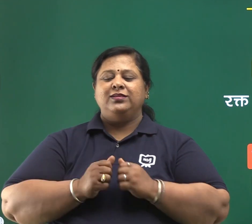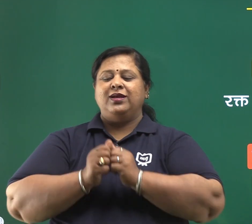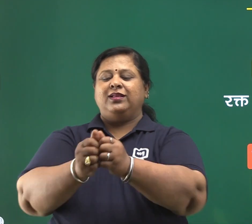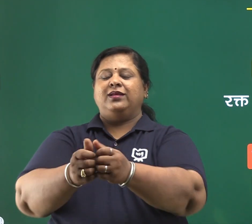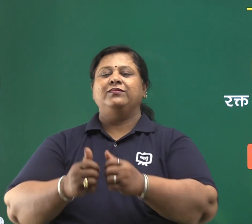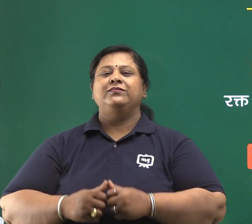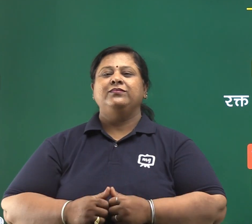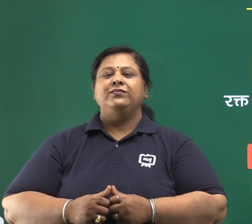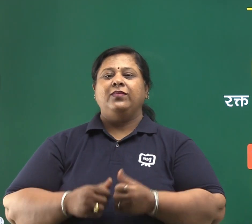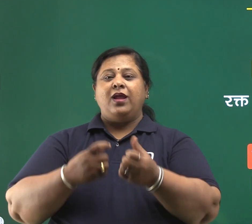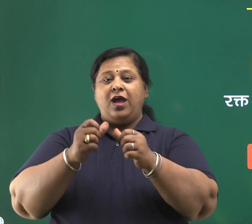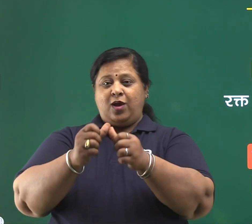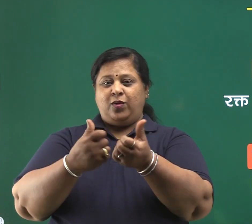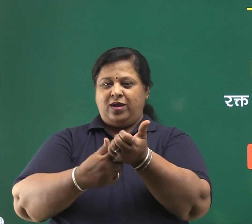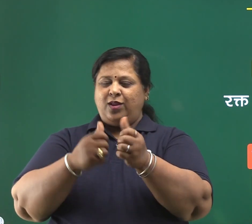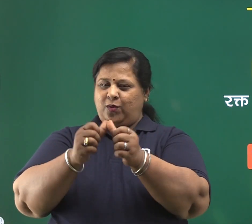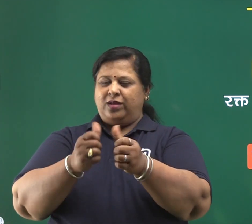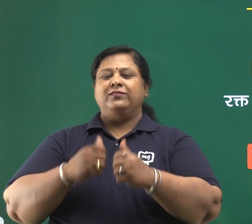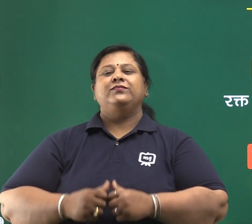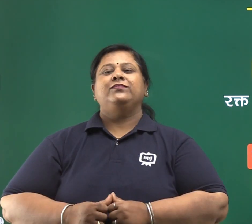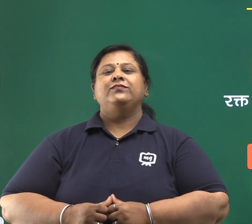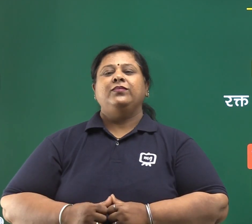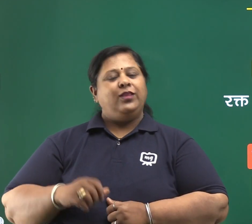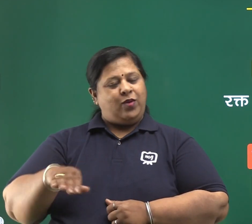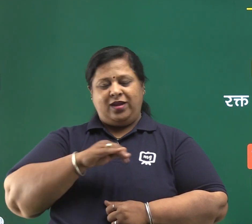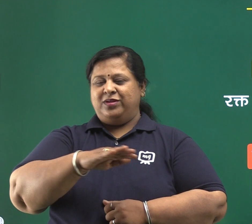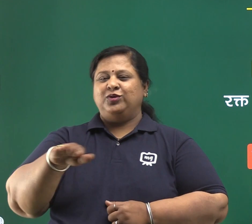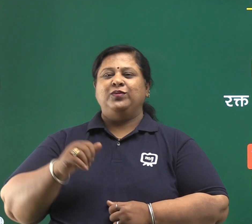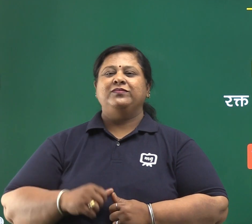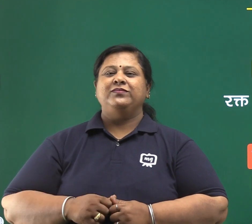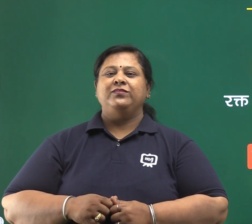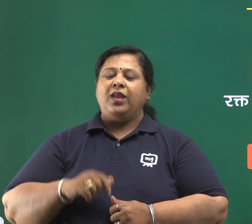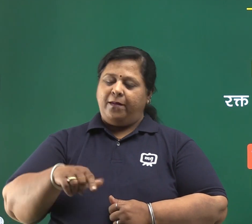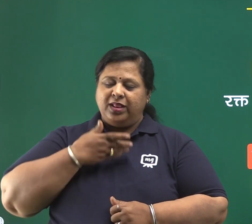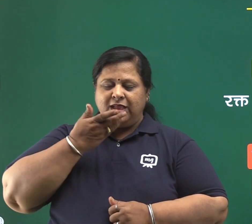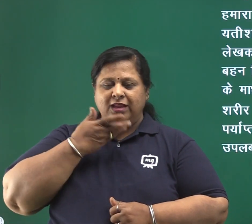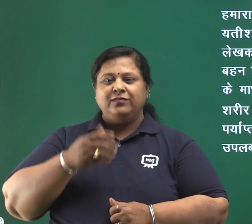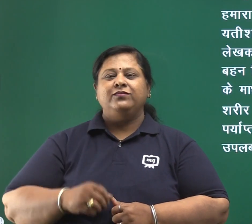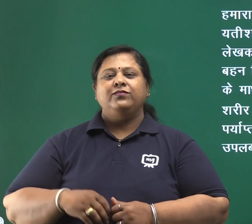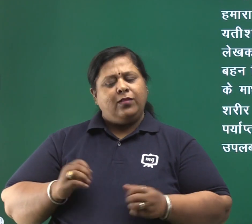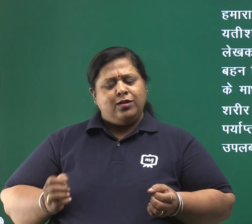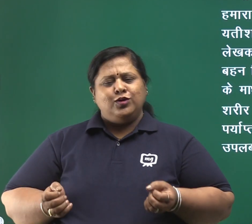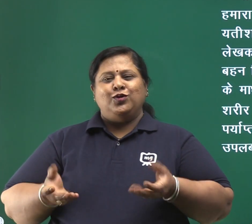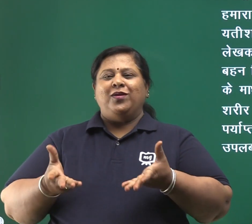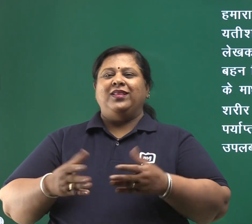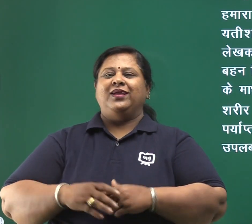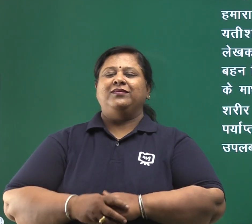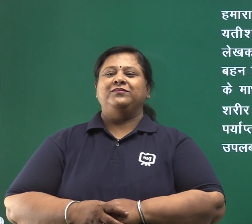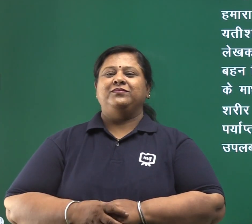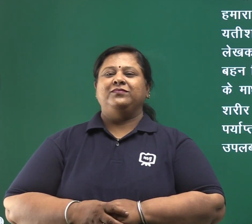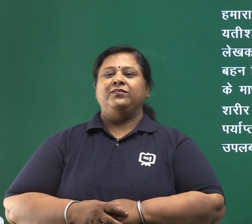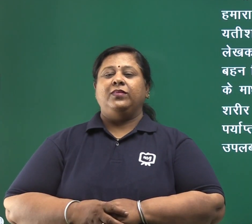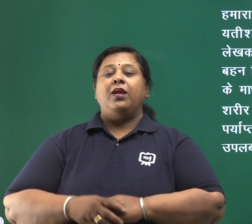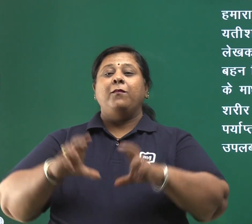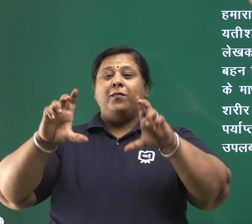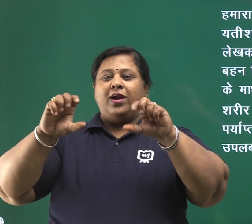हैं अरुणा अरोड़ा। तो आइए बच्चों, हम अध्ययन शुरू करते हैं।